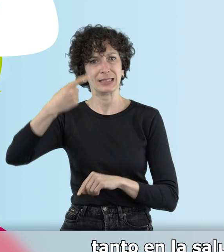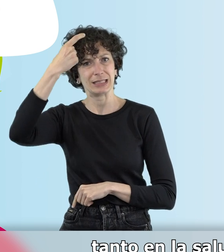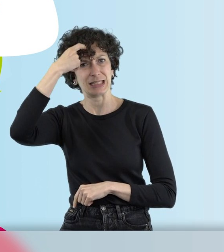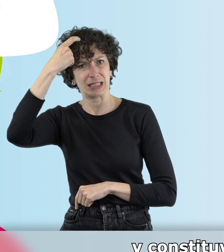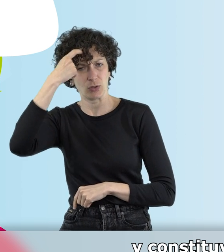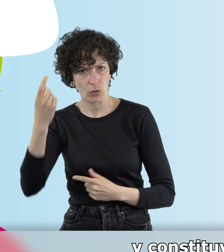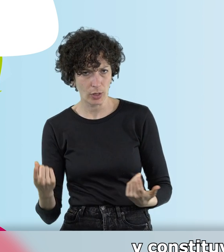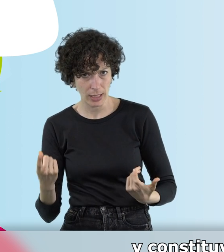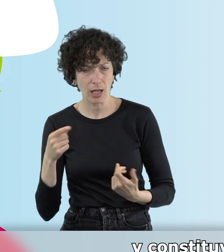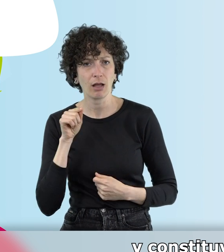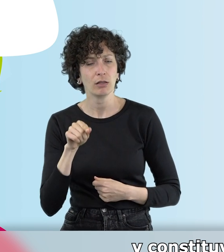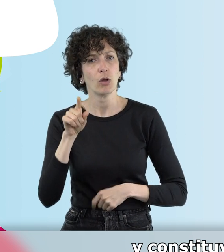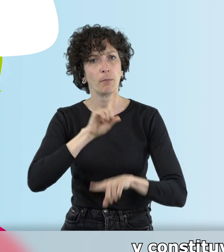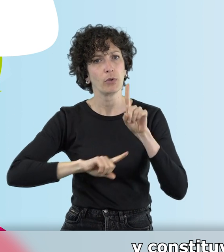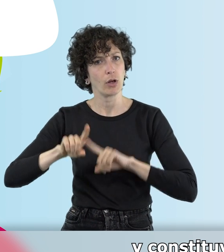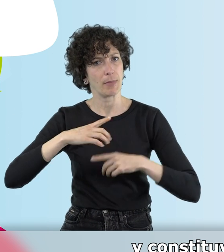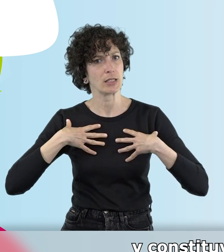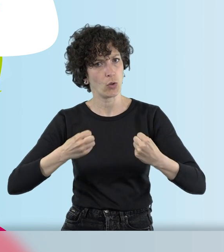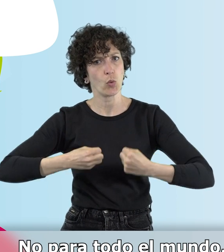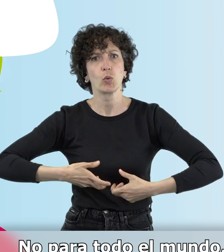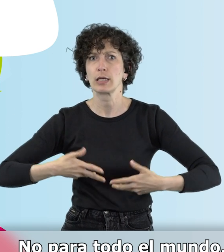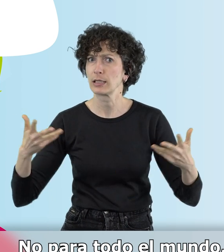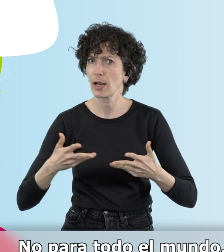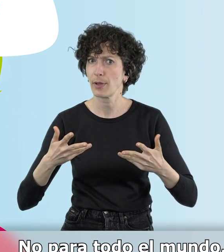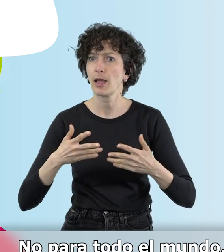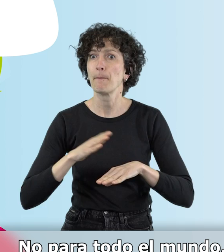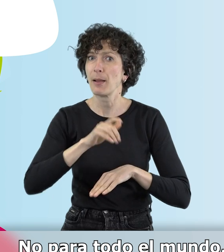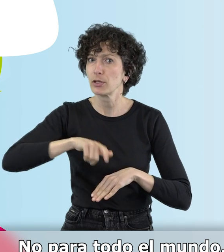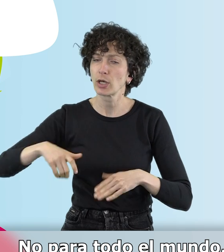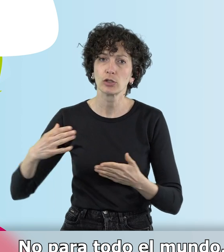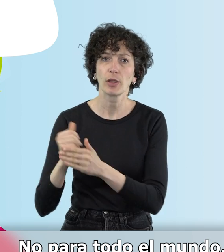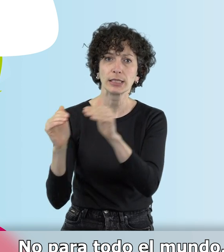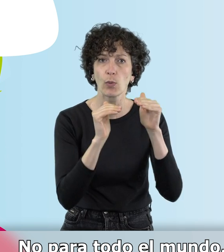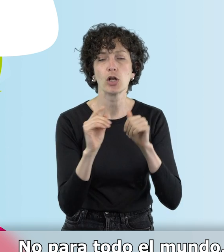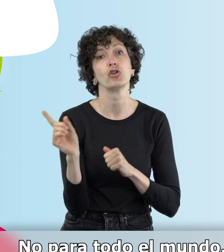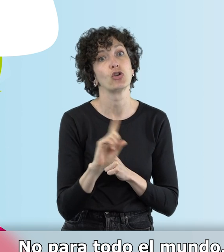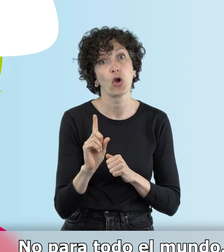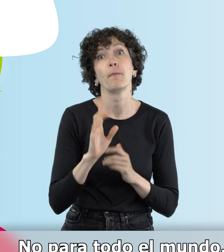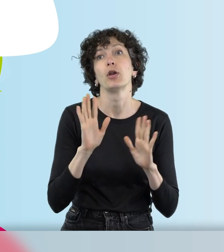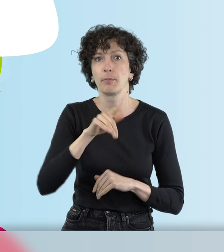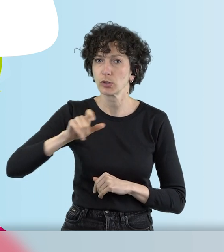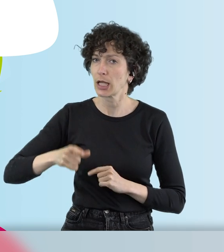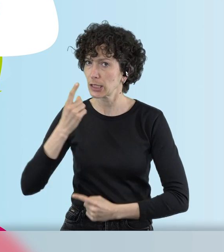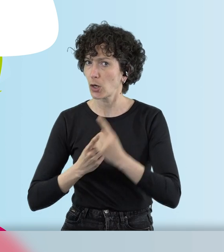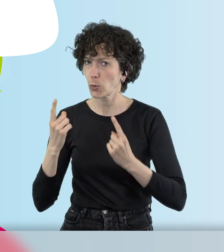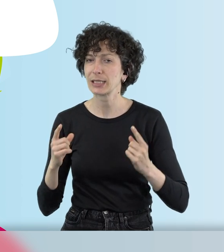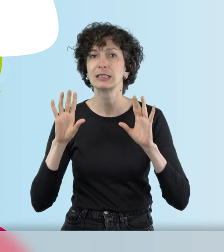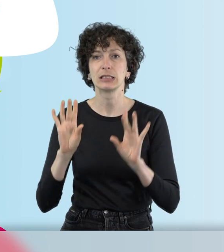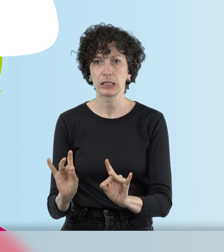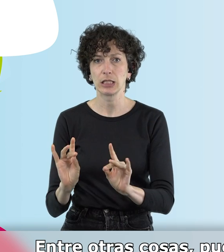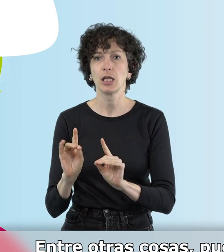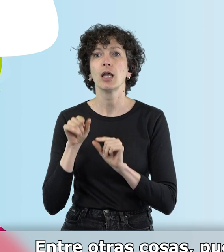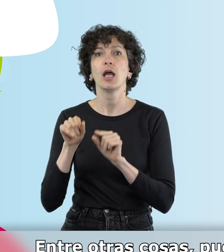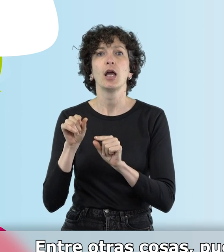salud psicológica y constituyen un problema de salud serio, no para todo el mundo, como he dicho, solo para algunas personas. ¿Y qué les puede llegar a